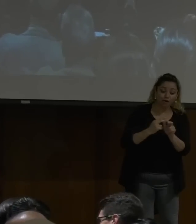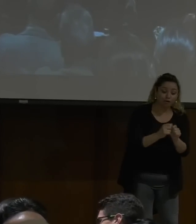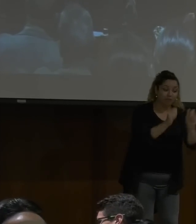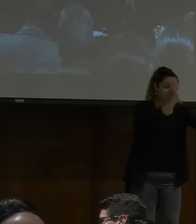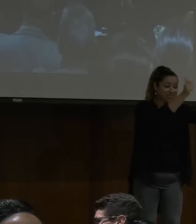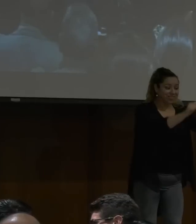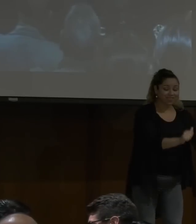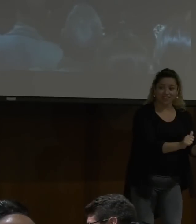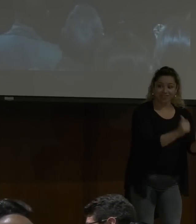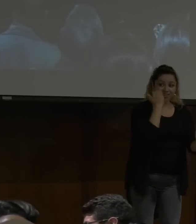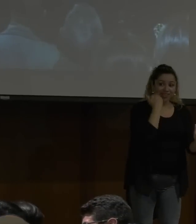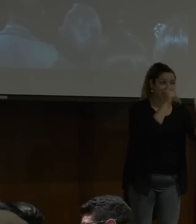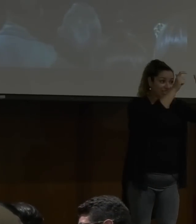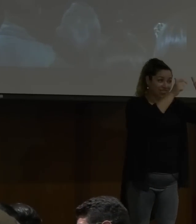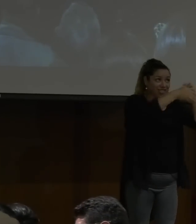Díaz.